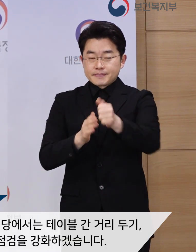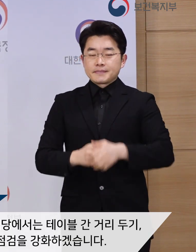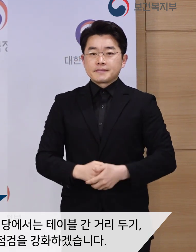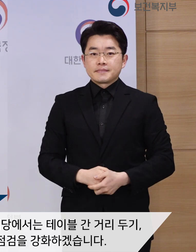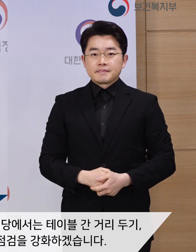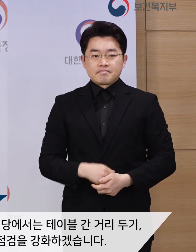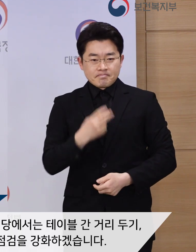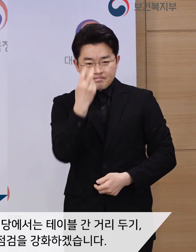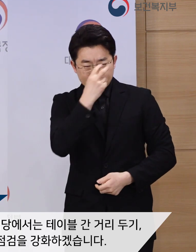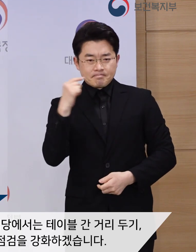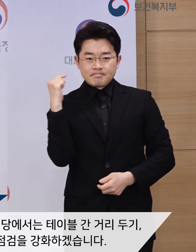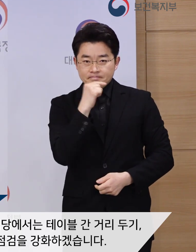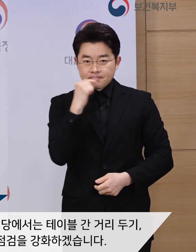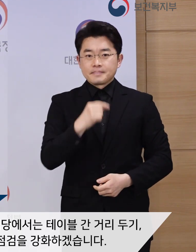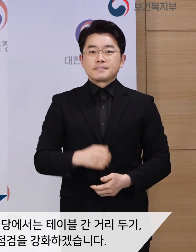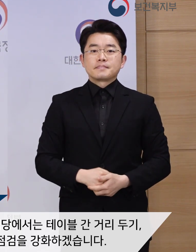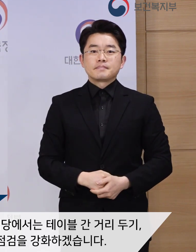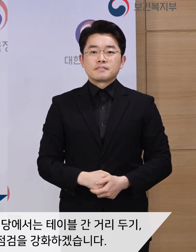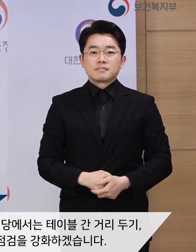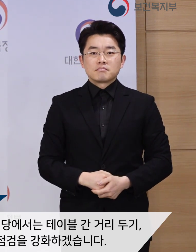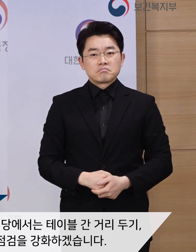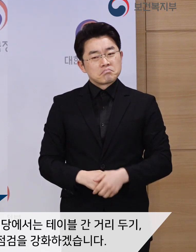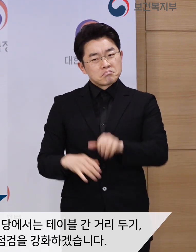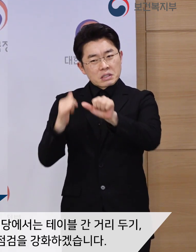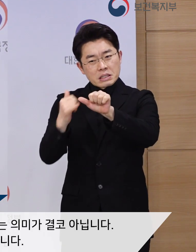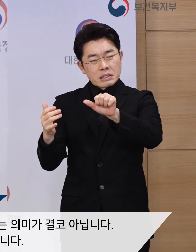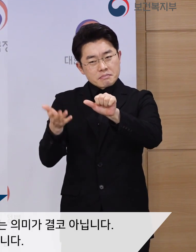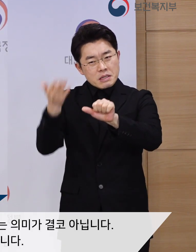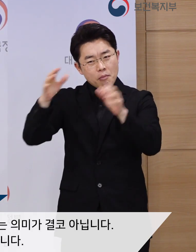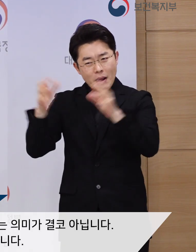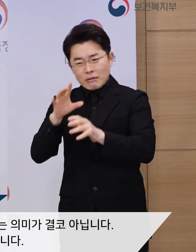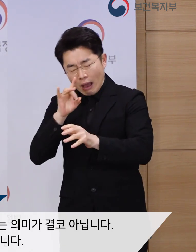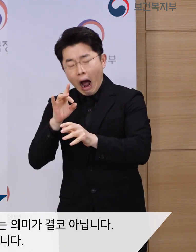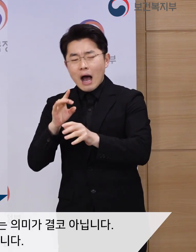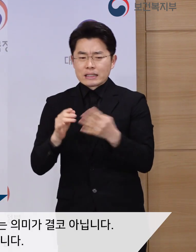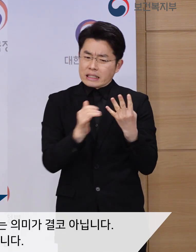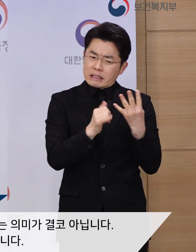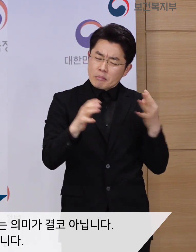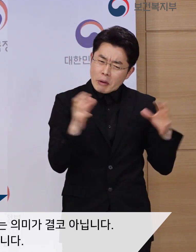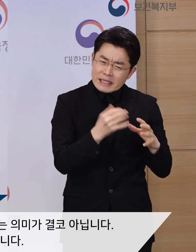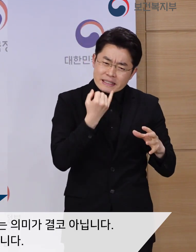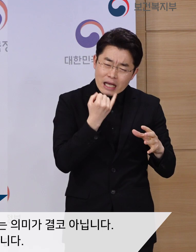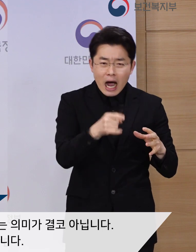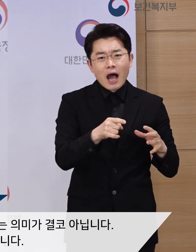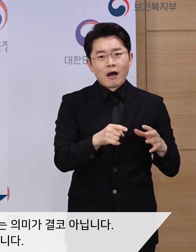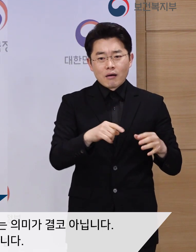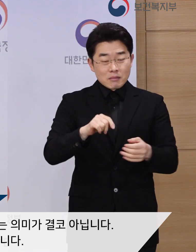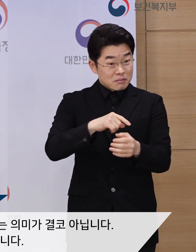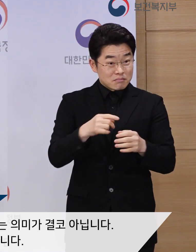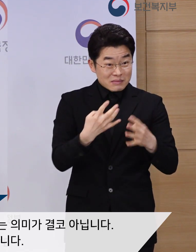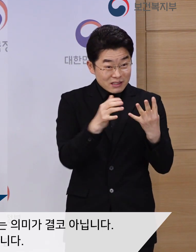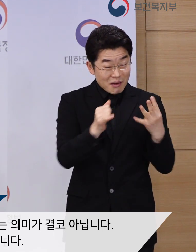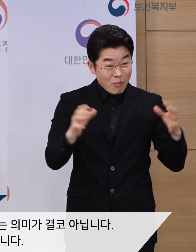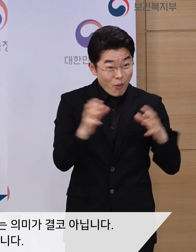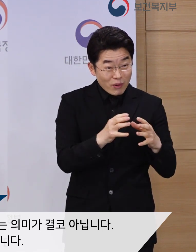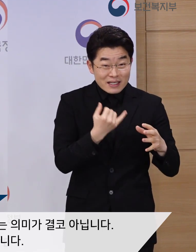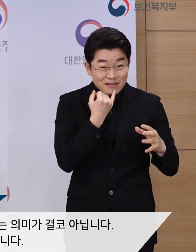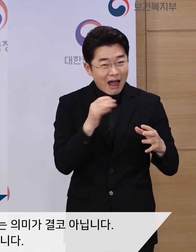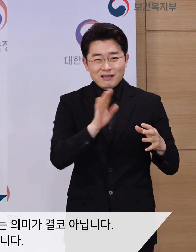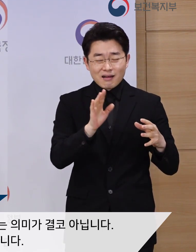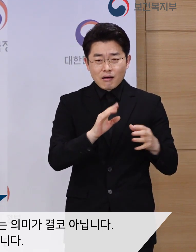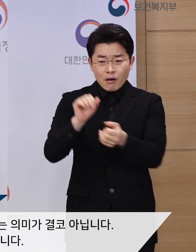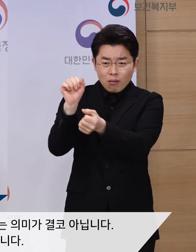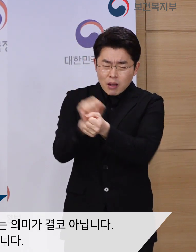반드시 준수하도록 하고 점검을 강화하겠습니다. 4명까지의 모임이 허용된다 하여 이는 안전하다는 의미가